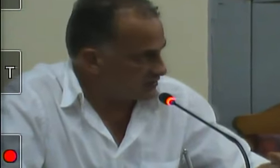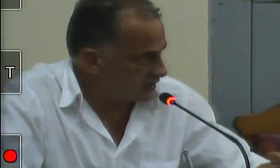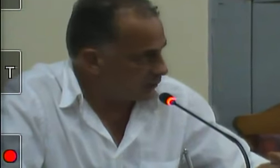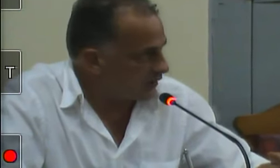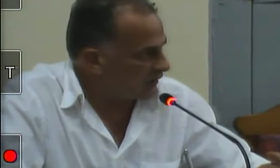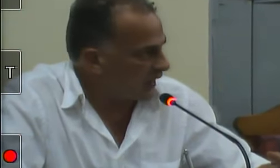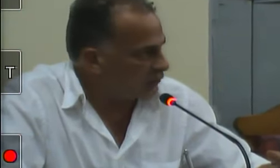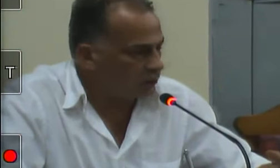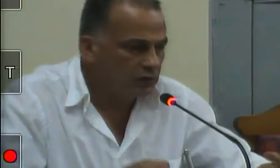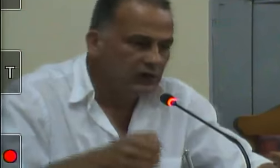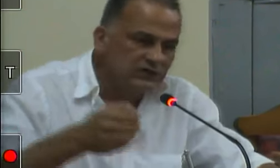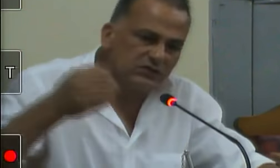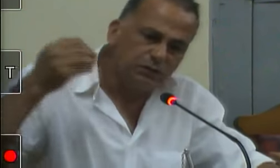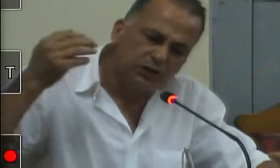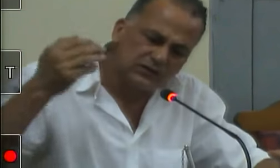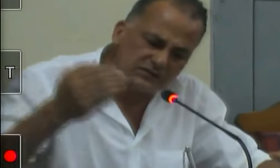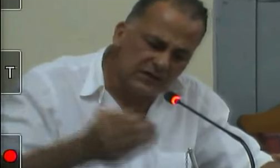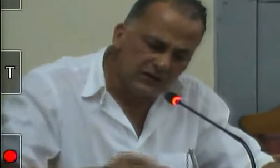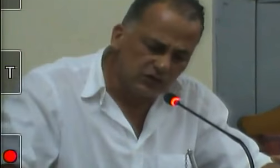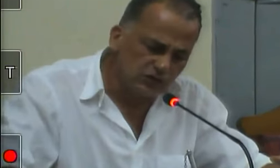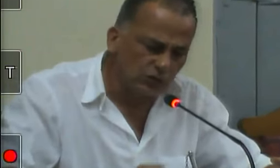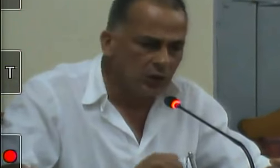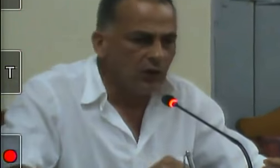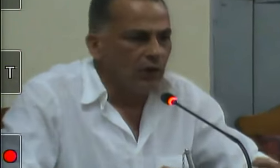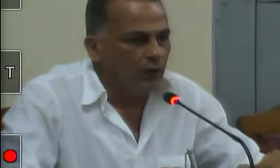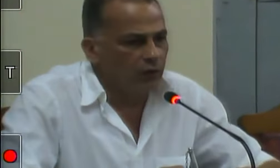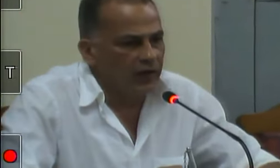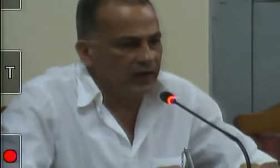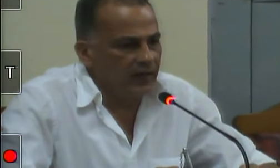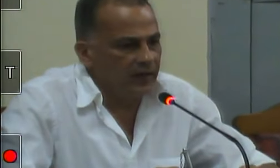possa ser implantado. Se possa ser isso